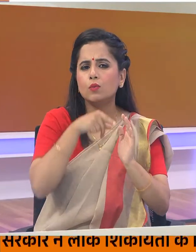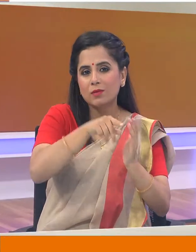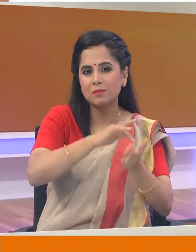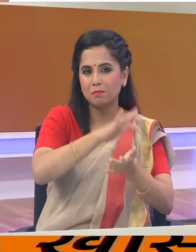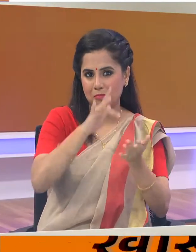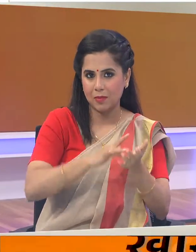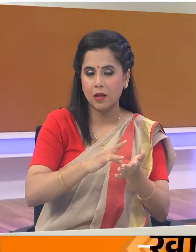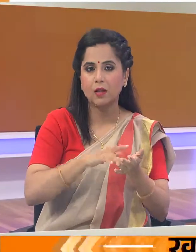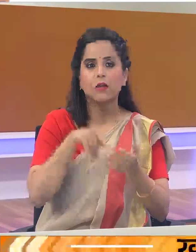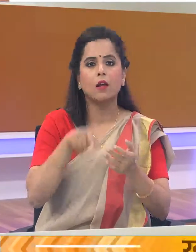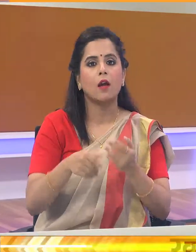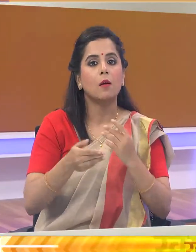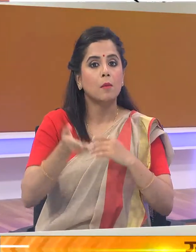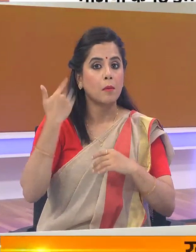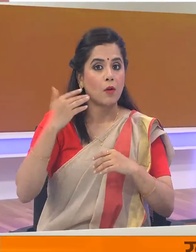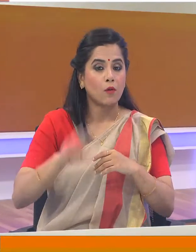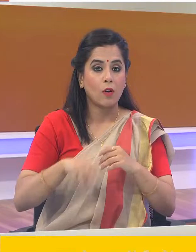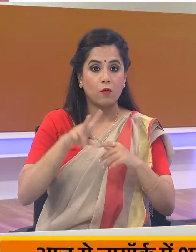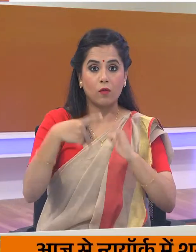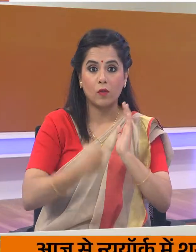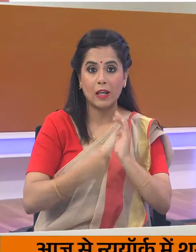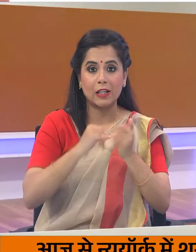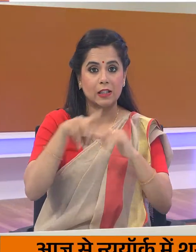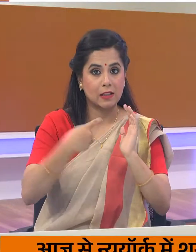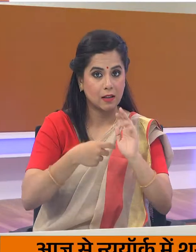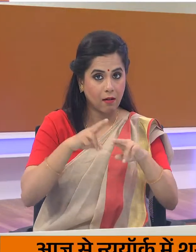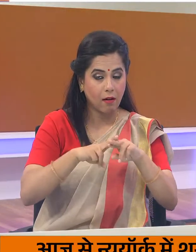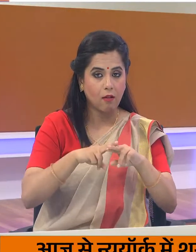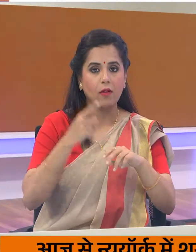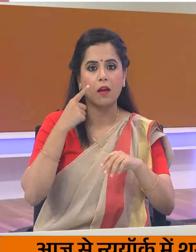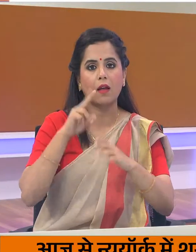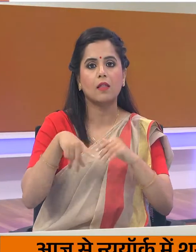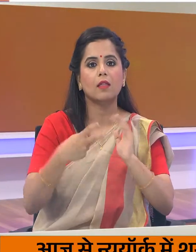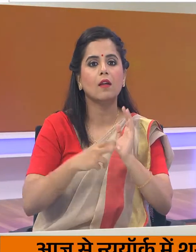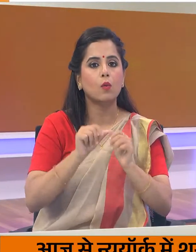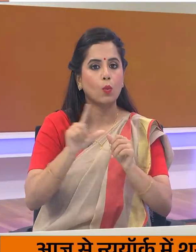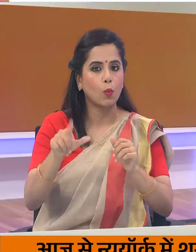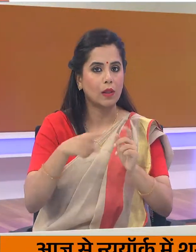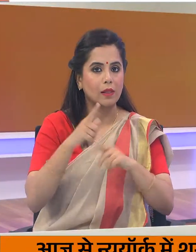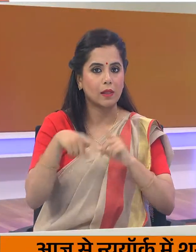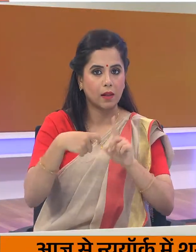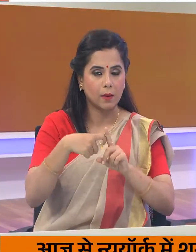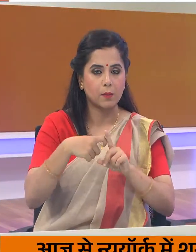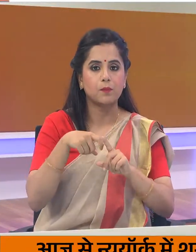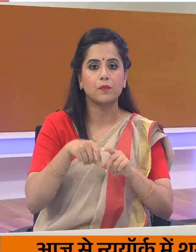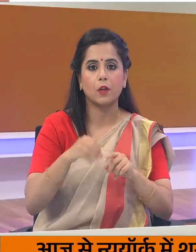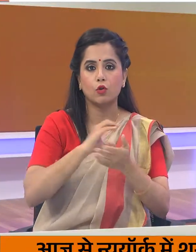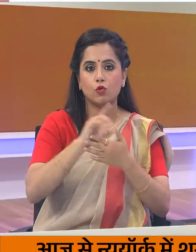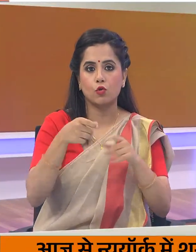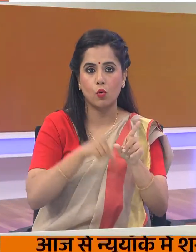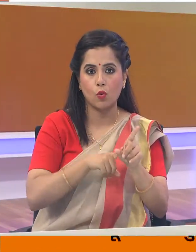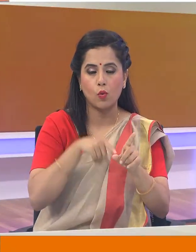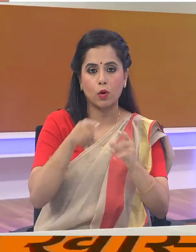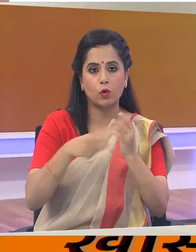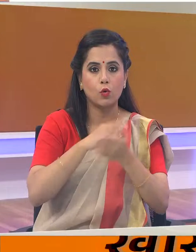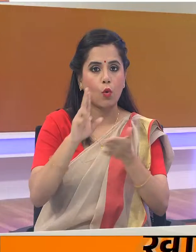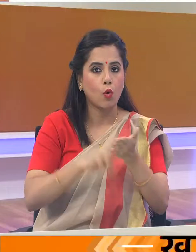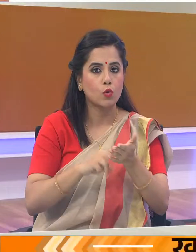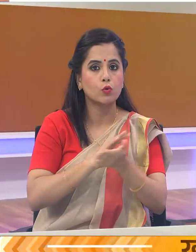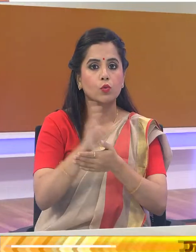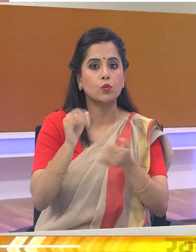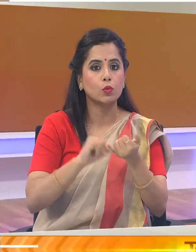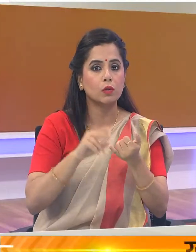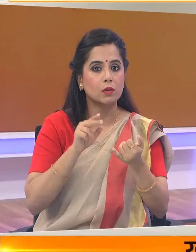से पूर्व वीर सराफ और इंदरबल तारिकीन चौधरी रोशन हुसैन